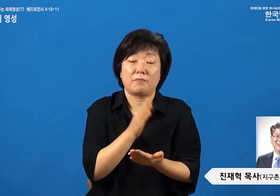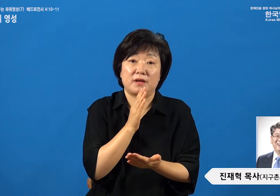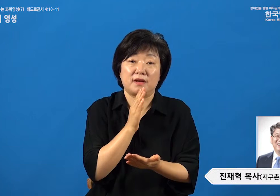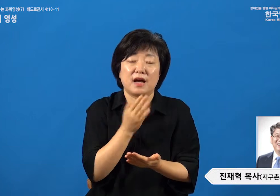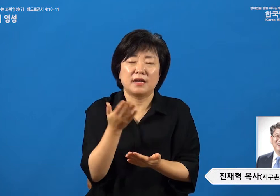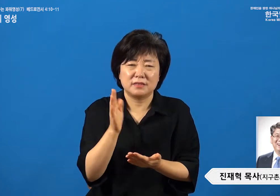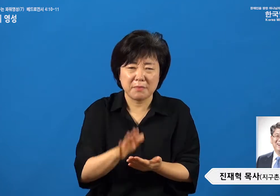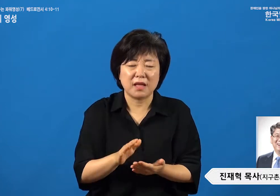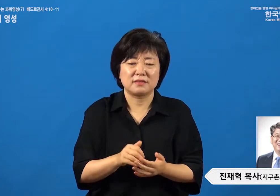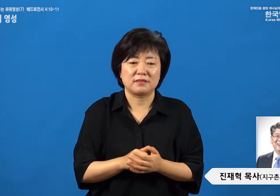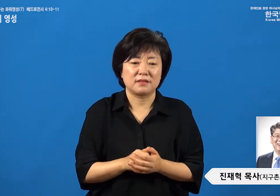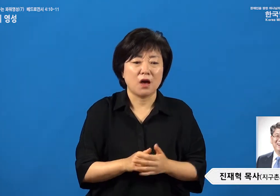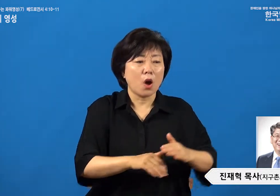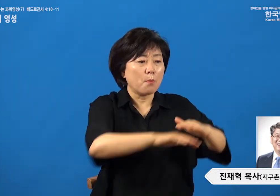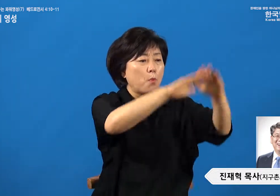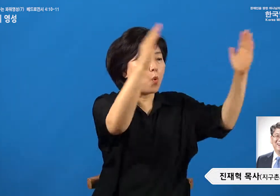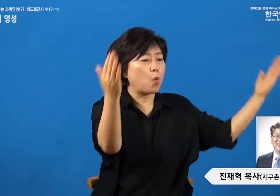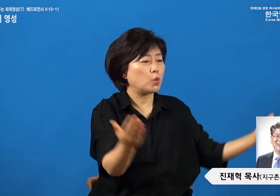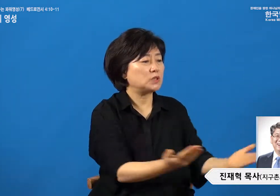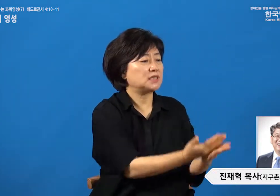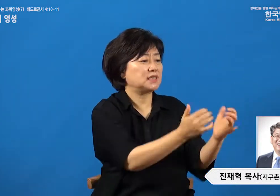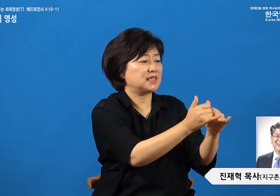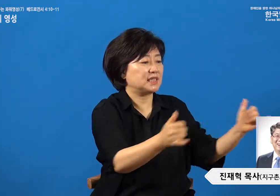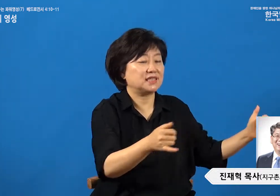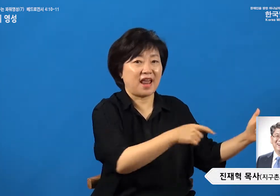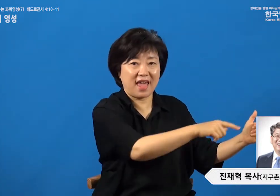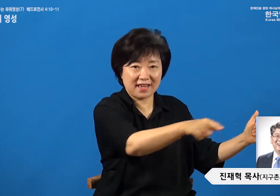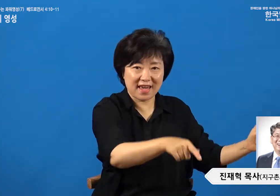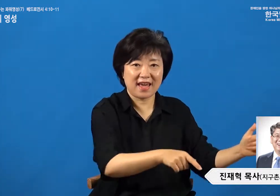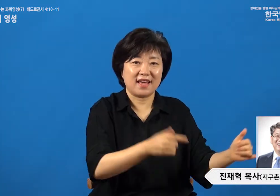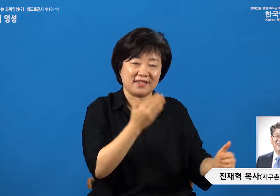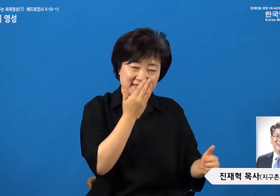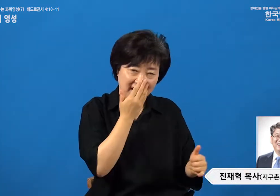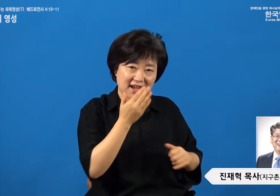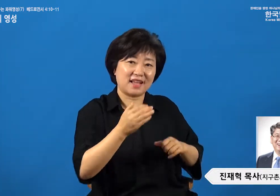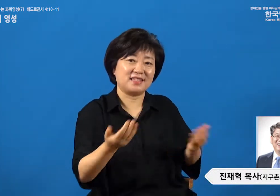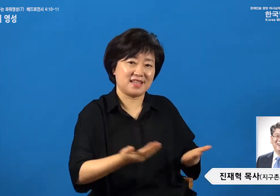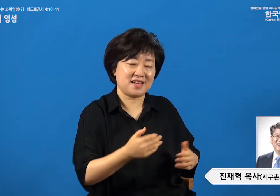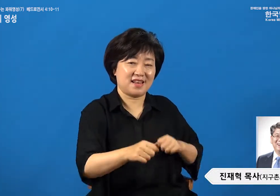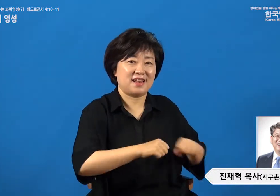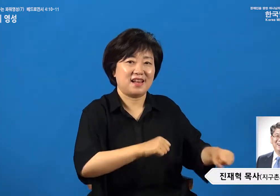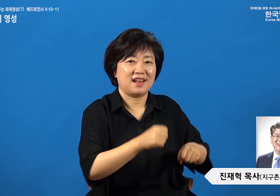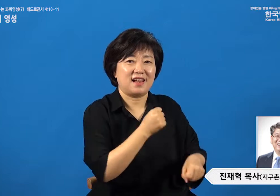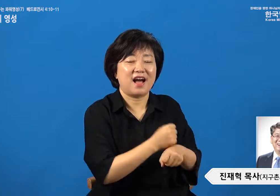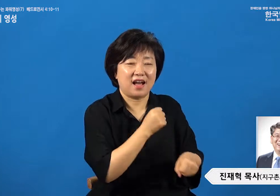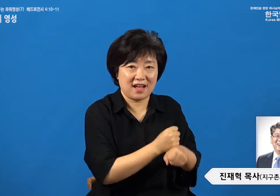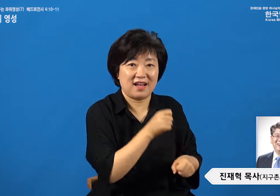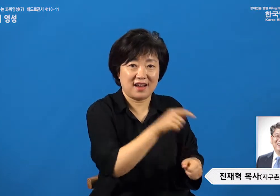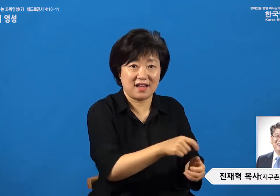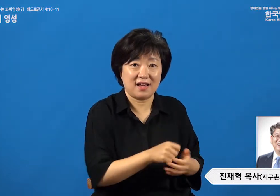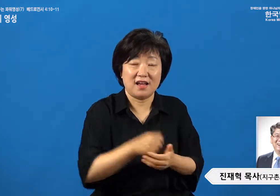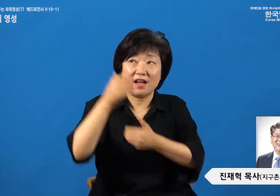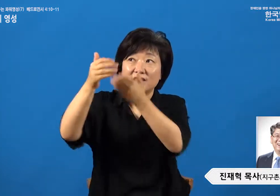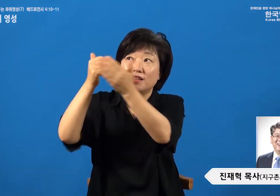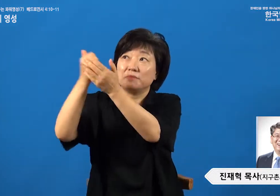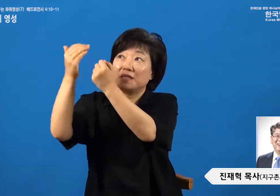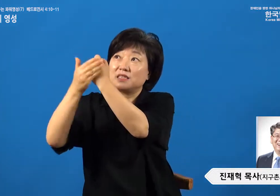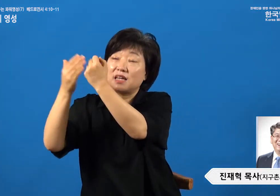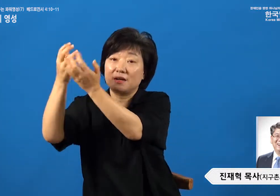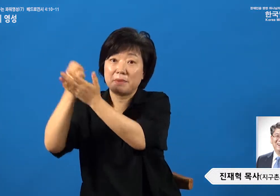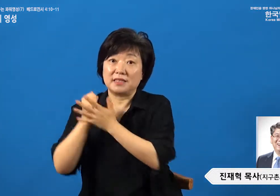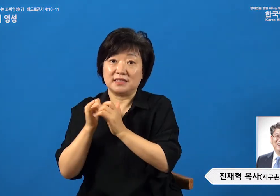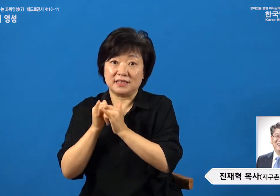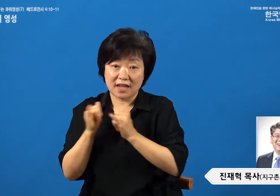모든 이에게 착한 일을 하되 라고 말씀하시며, 하나님의 은혜를 받은 자가 그